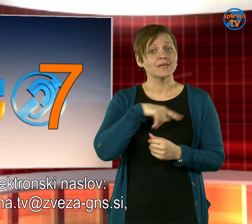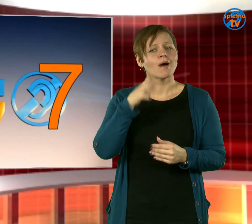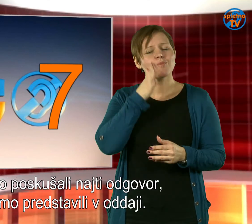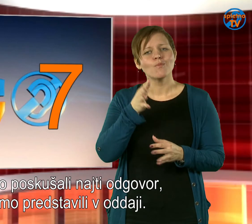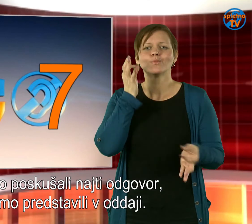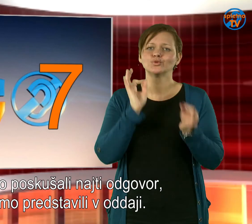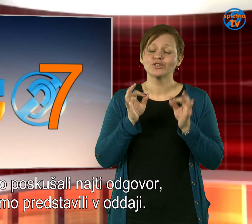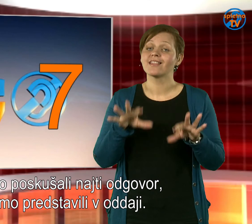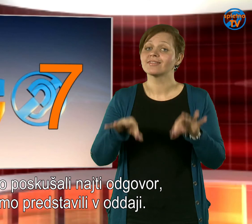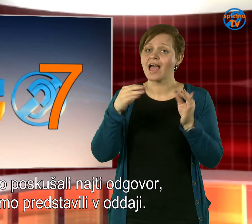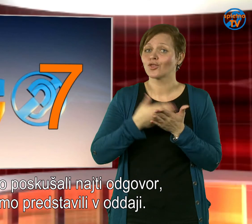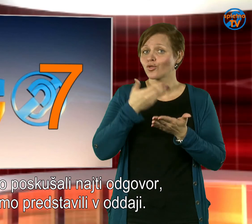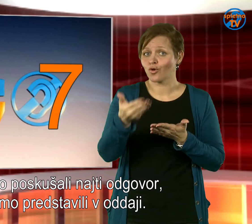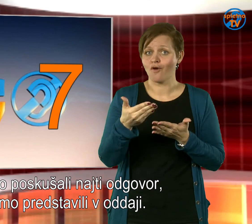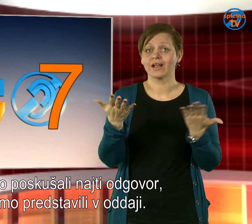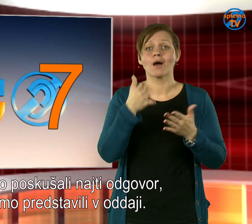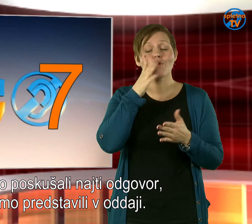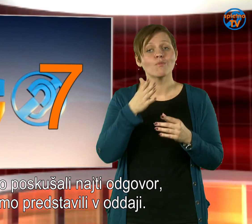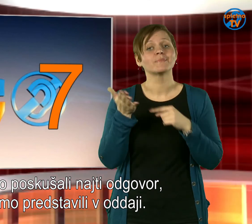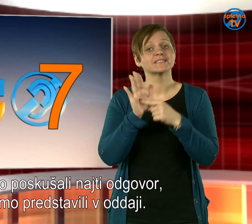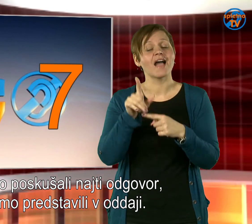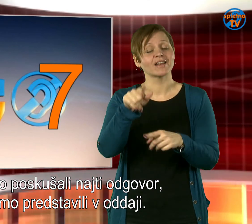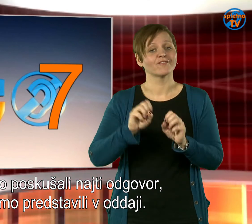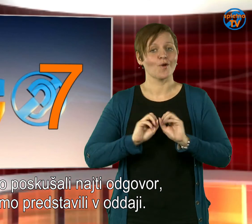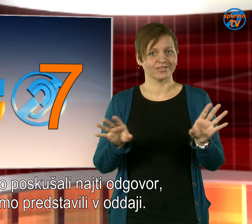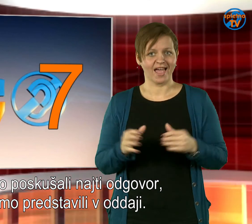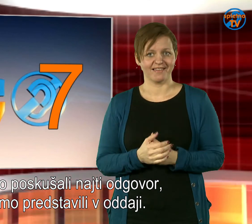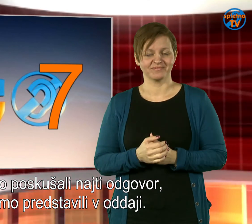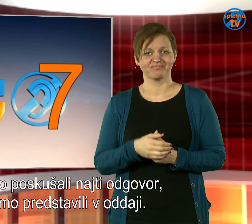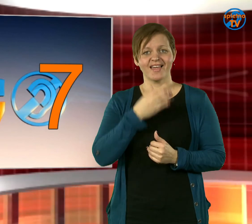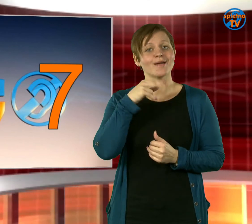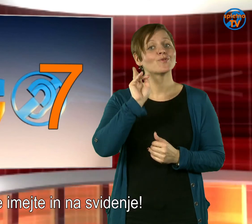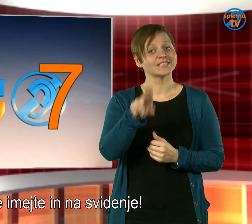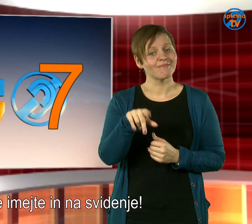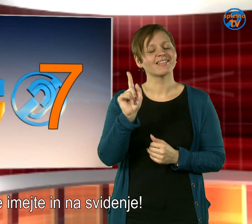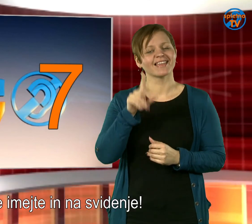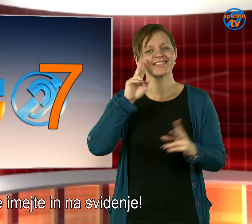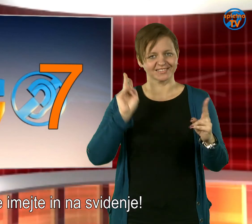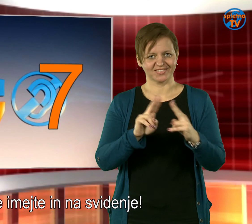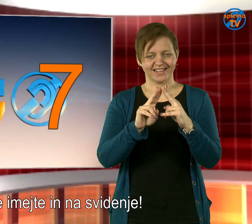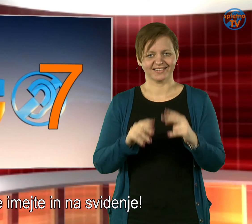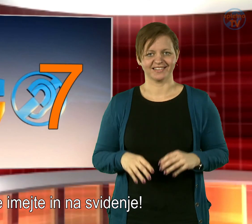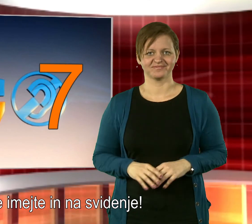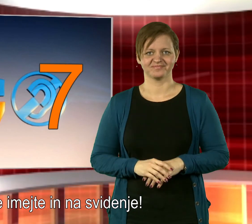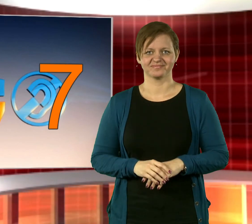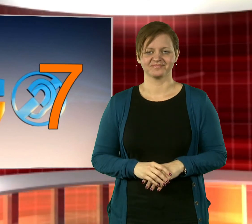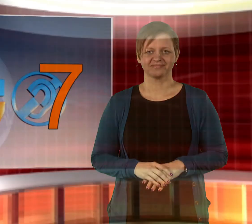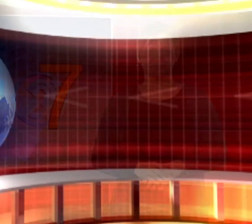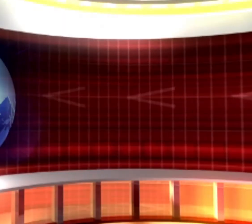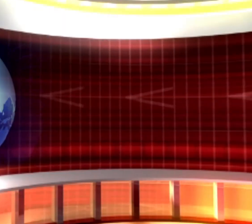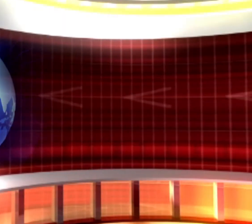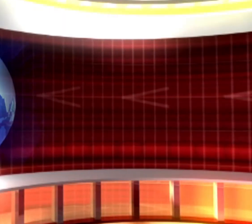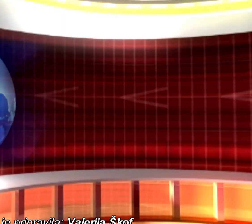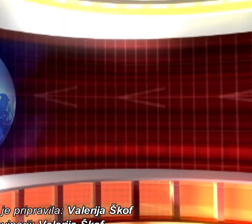spletna.tv@zveza-gns.si. Mi pa bomo poskušali najti odgovor, ki ga bomo predstavili v naslednji oddaji. Lepo se imejte in nasvidenje.